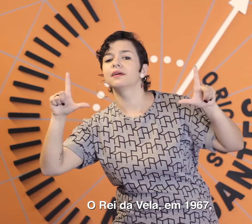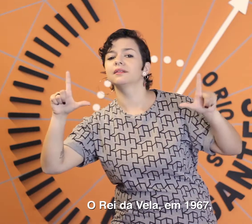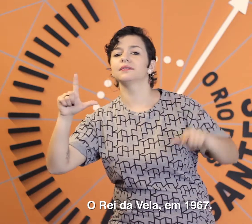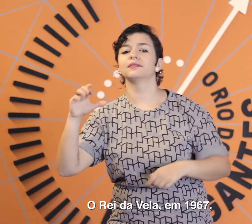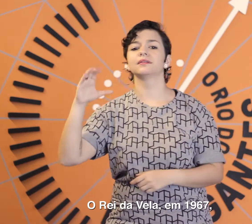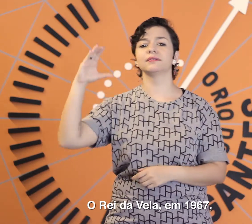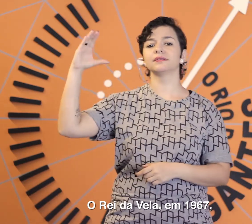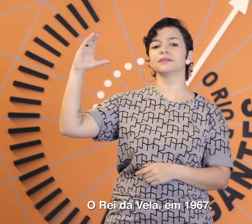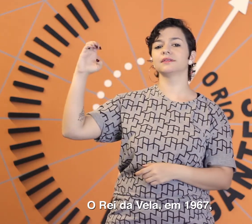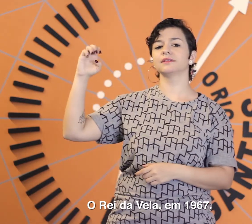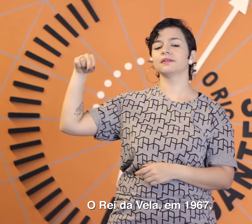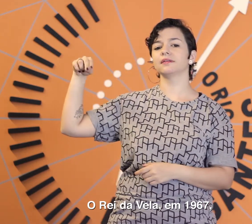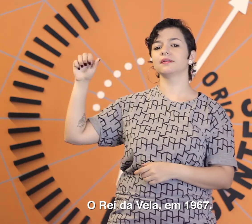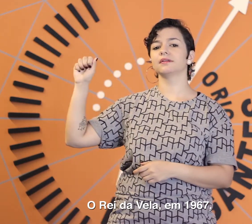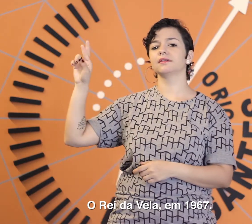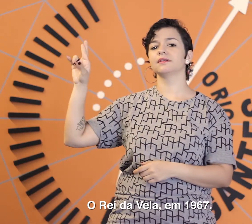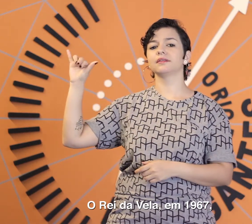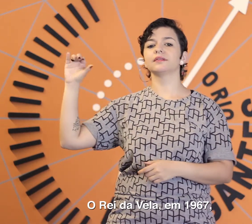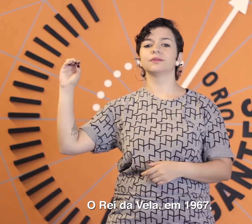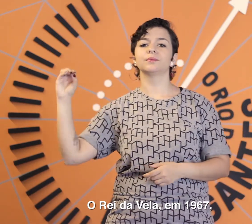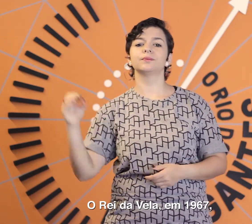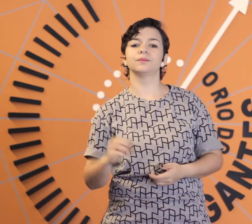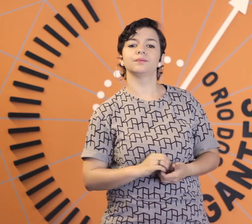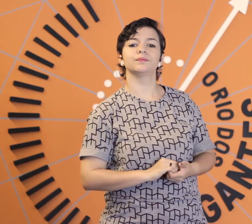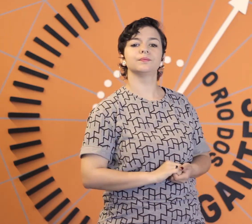em 1967.